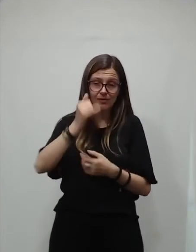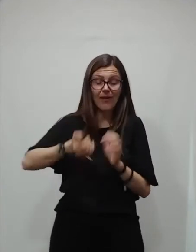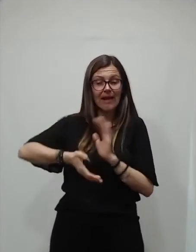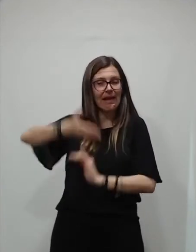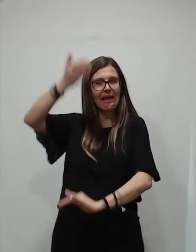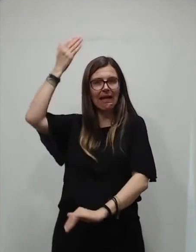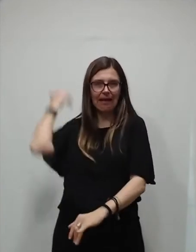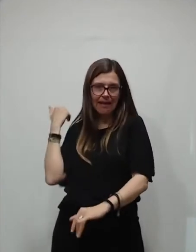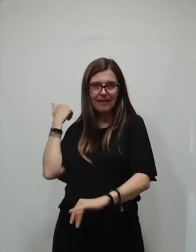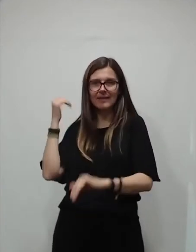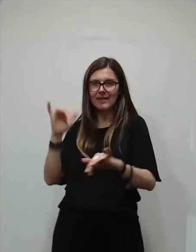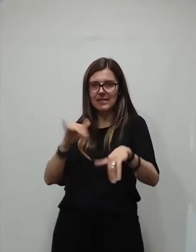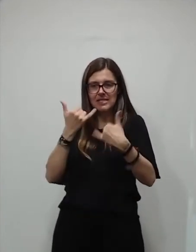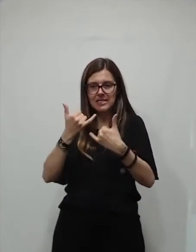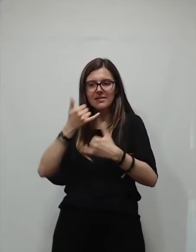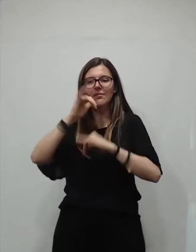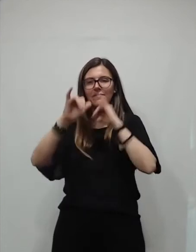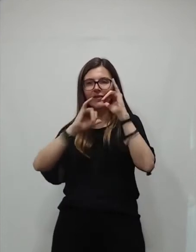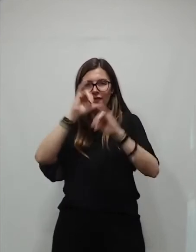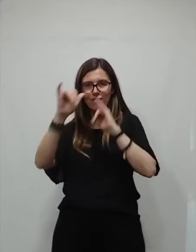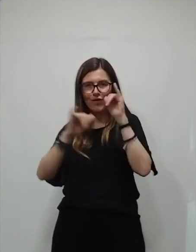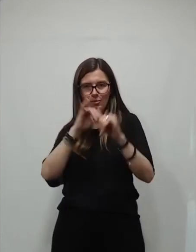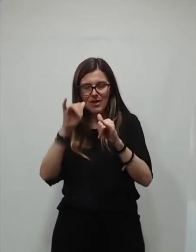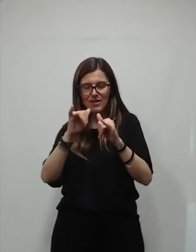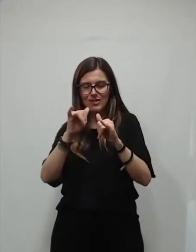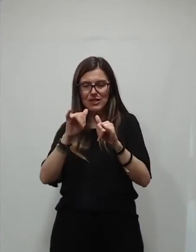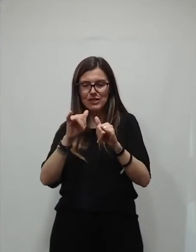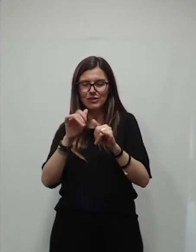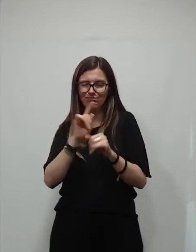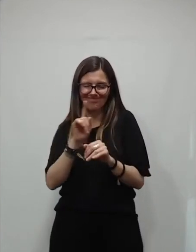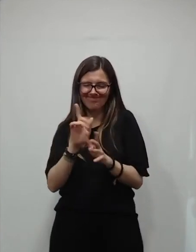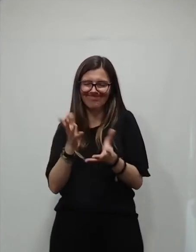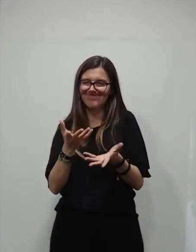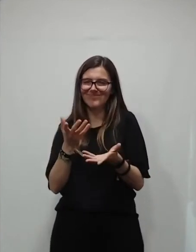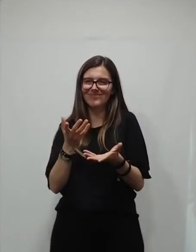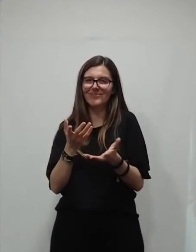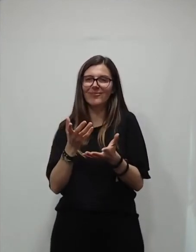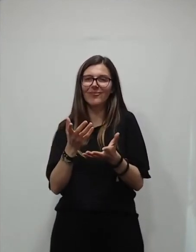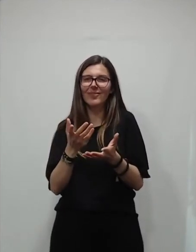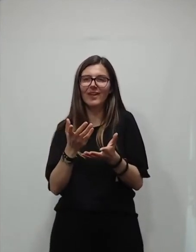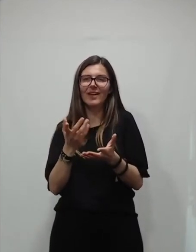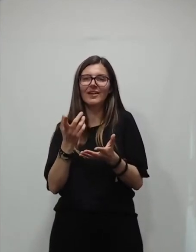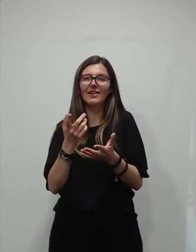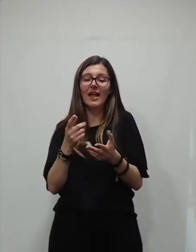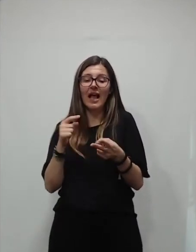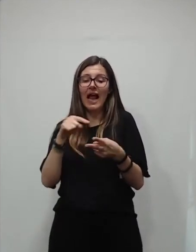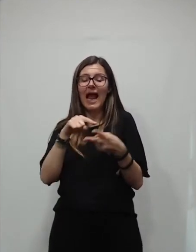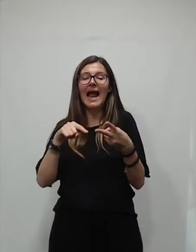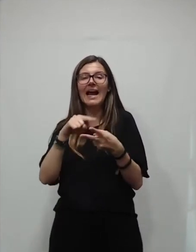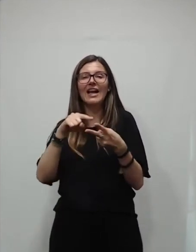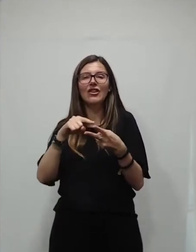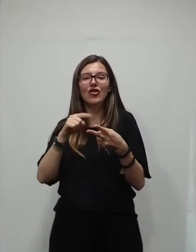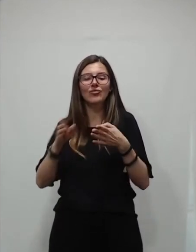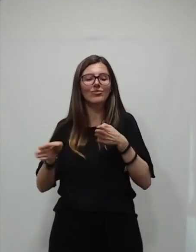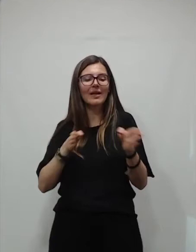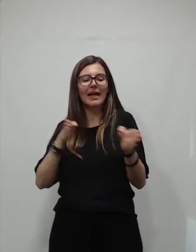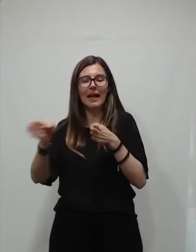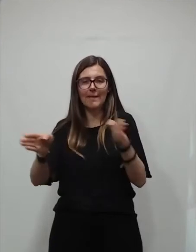escuela clásica y la escuela positiva. La escuela positiva, que entendía que eran delincuentes